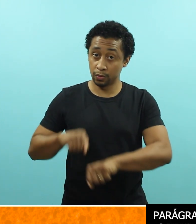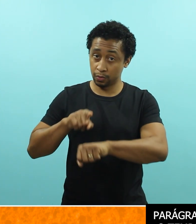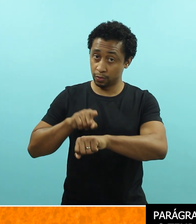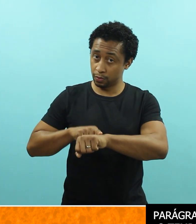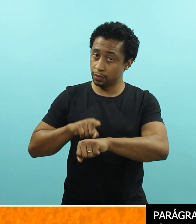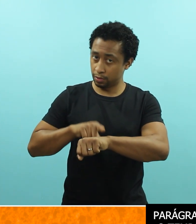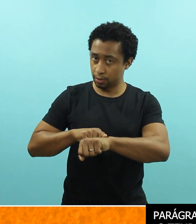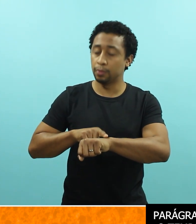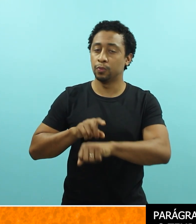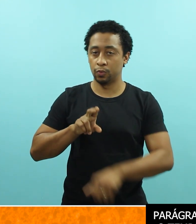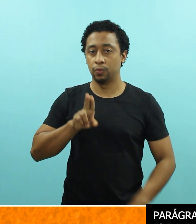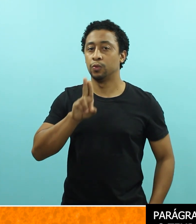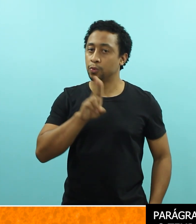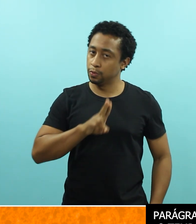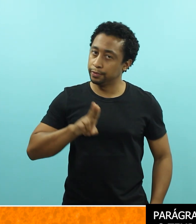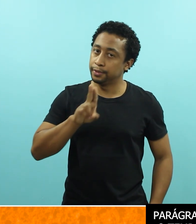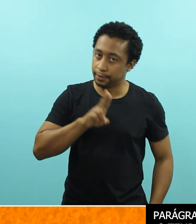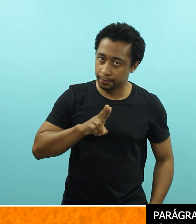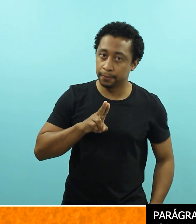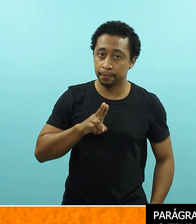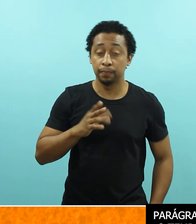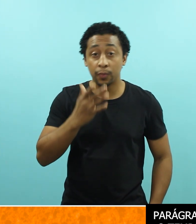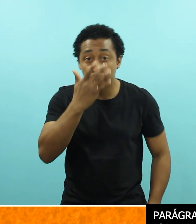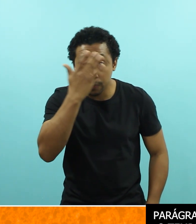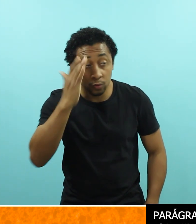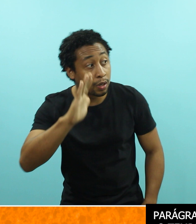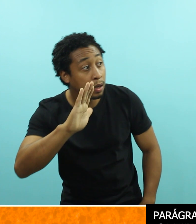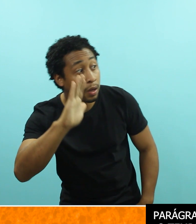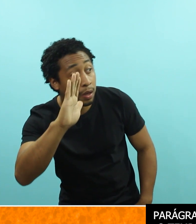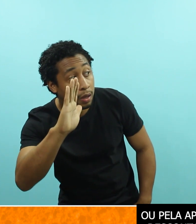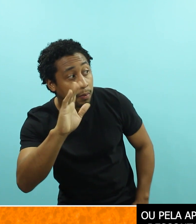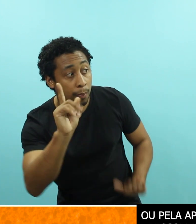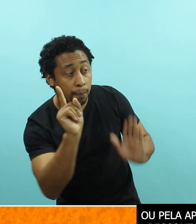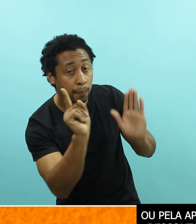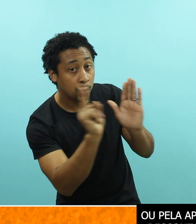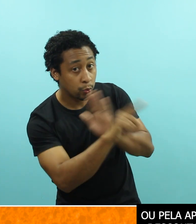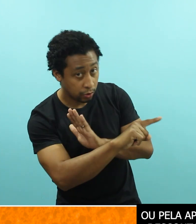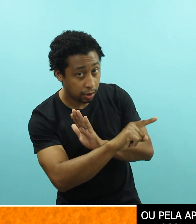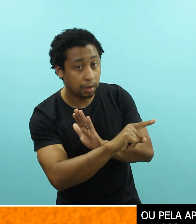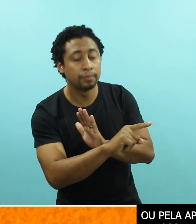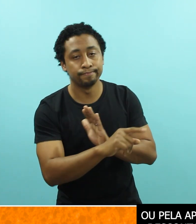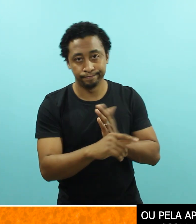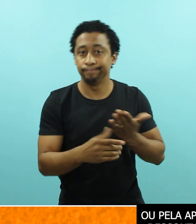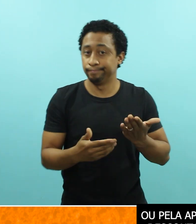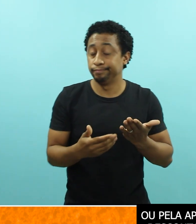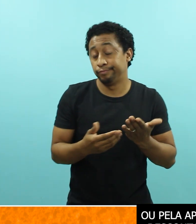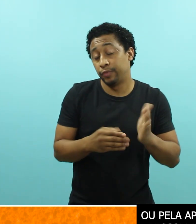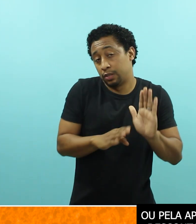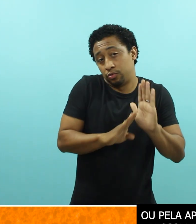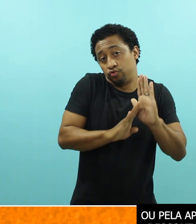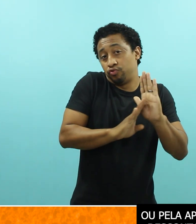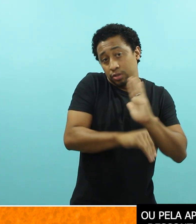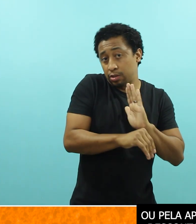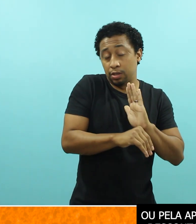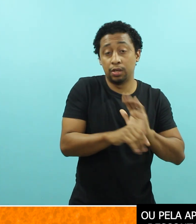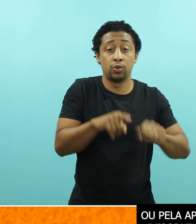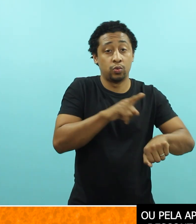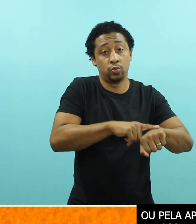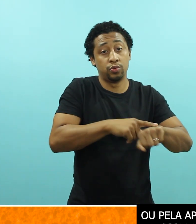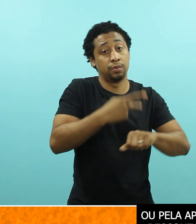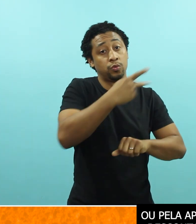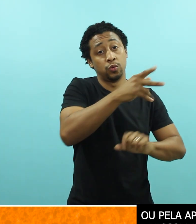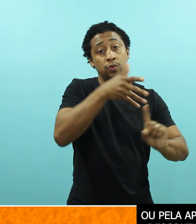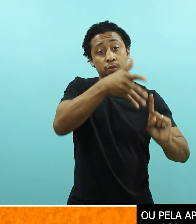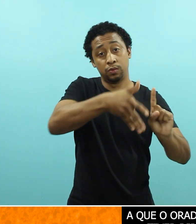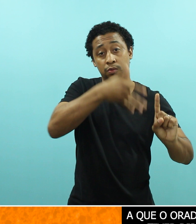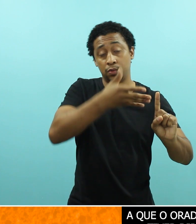Parágrafo 3º. O tempo usado pelo ou pela aparteante será descontado